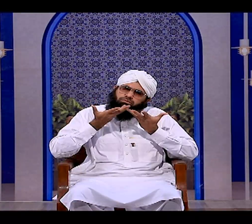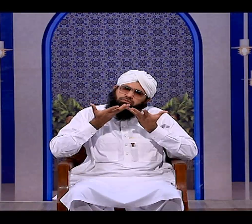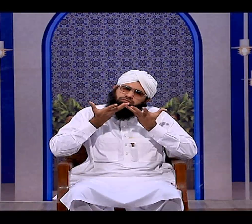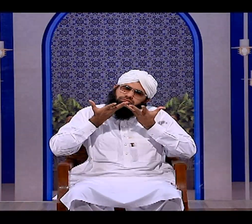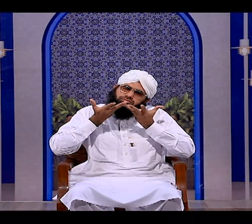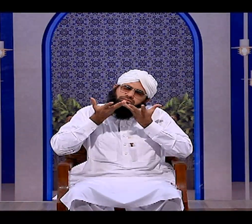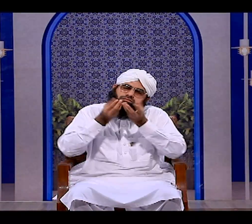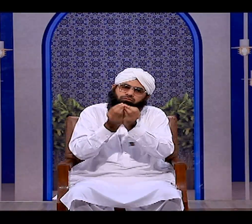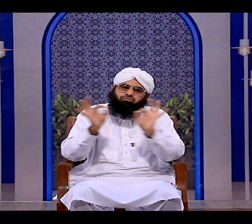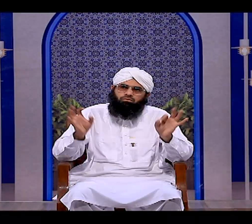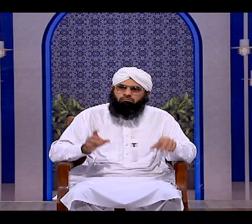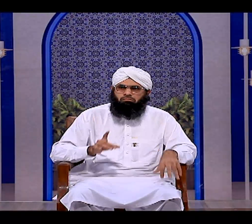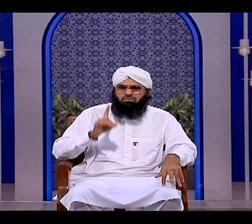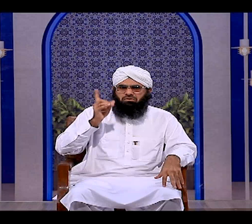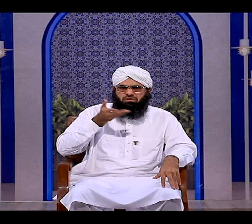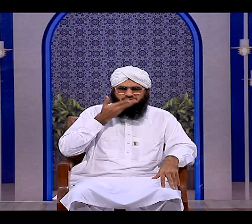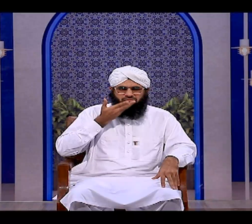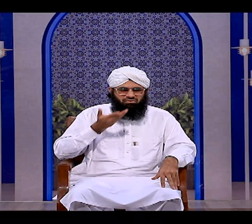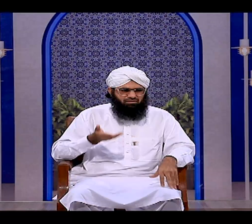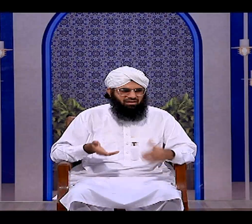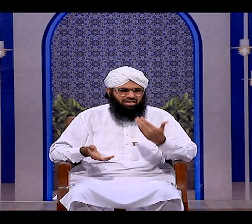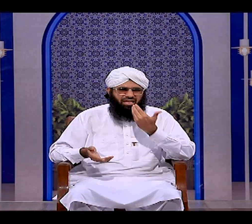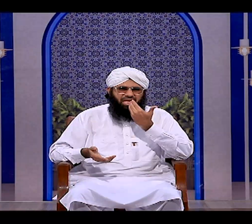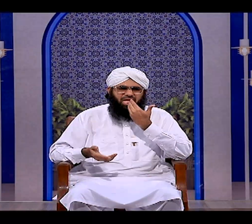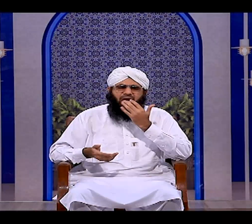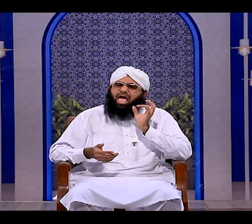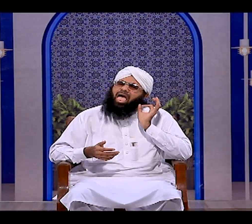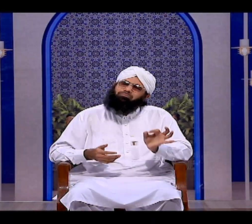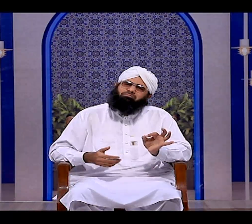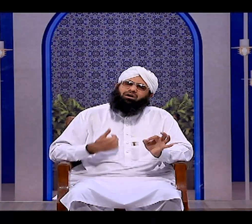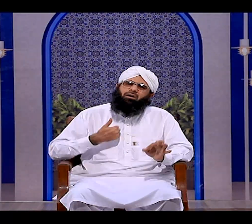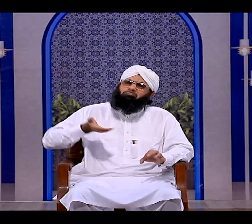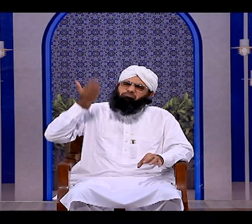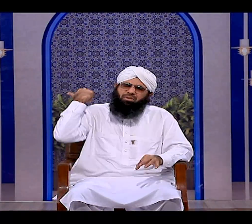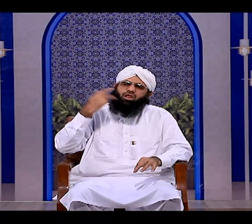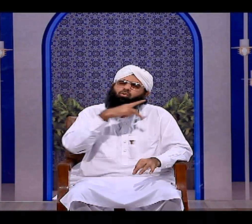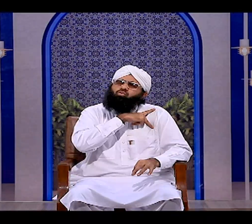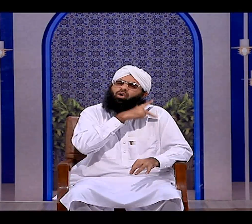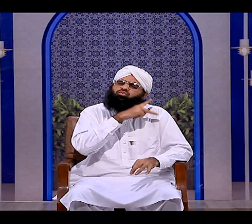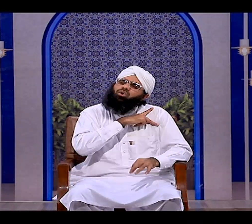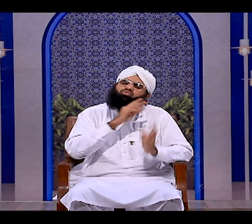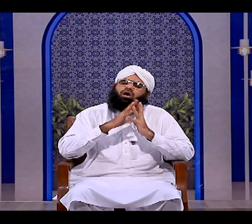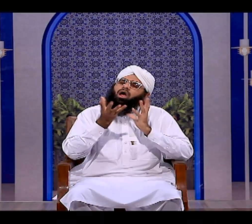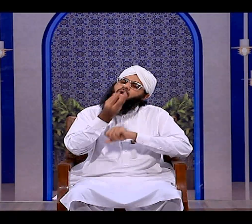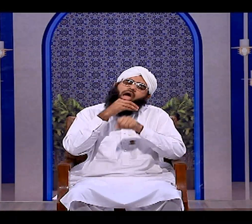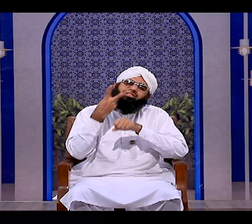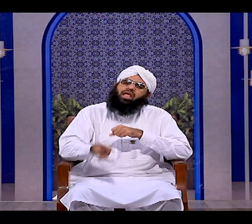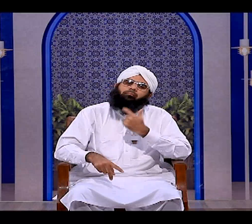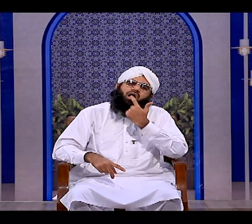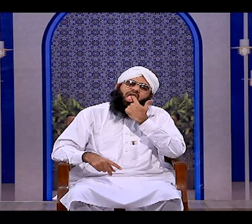گی۔ بندہ پھر عرض کرے گا، مولا یہ زبان ہی تو ہے جو اکثر گناہ کرواتی ہے، یہ تو ویسے